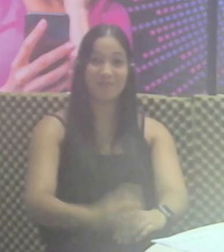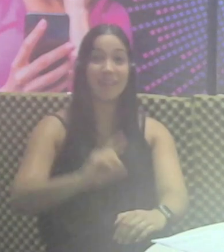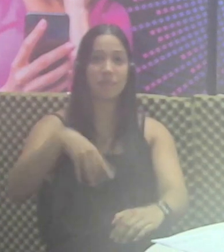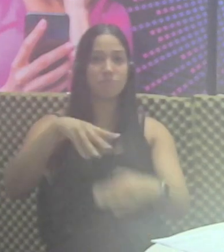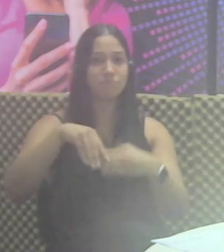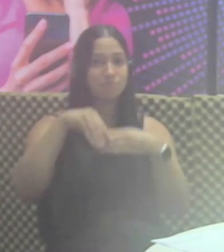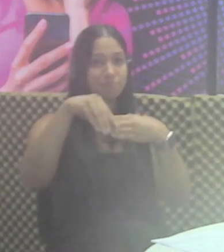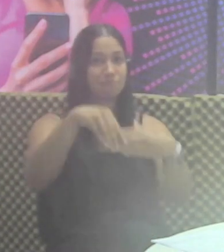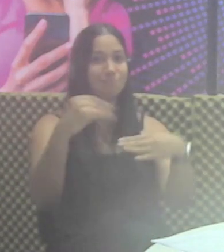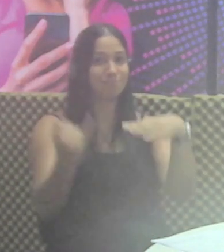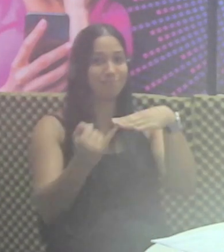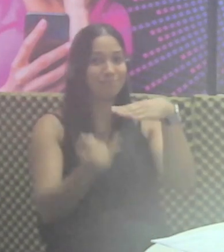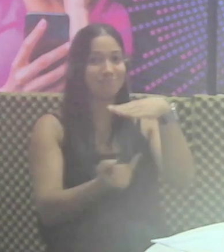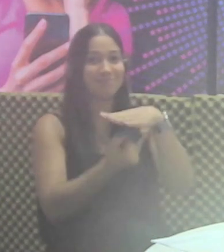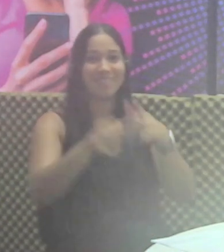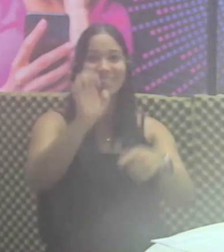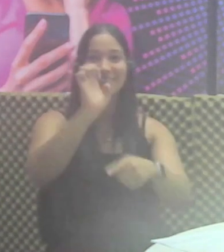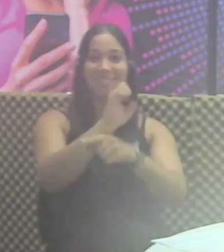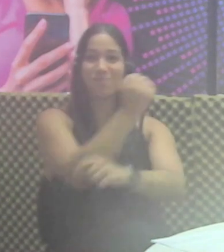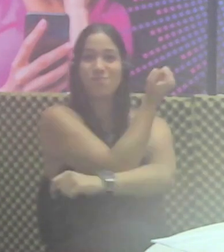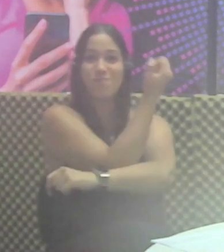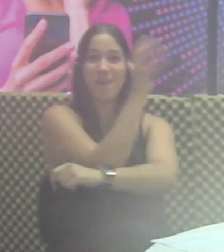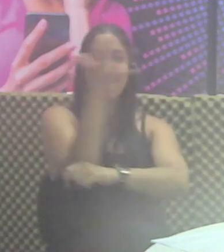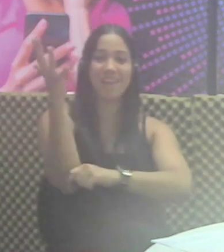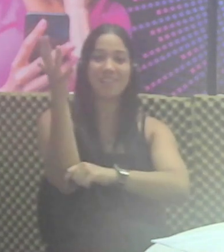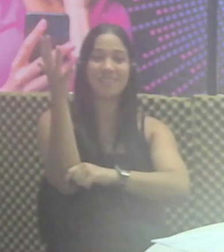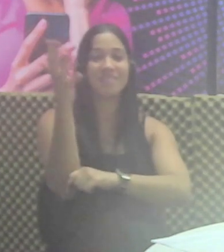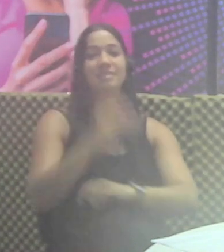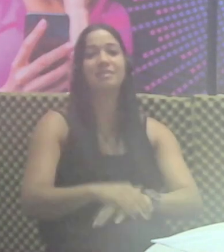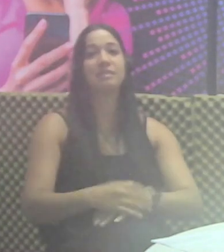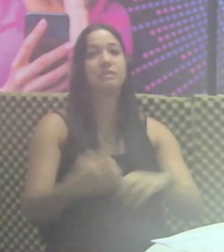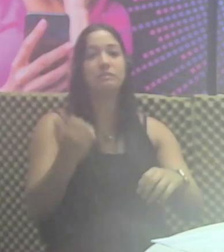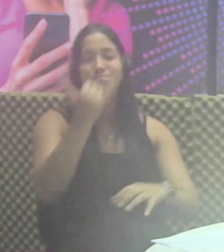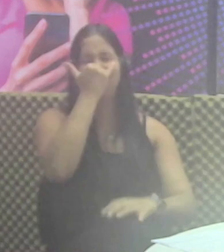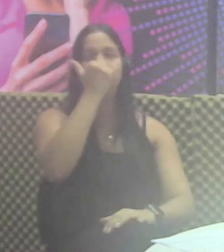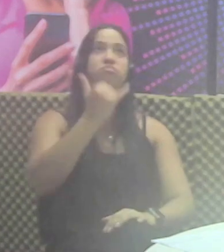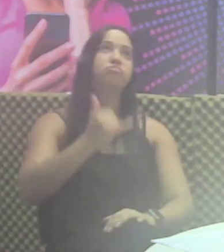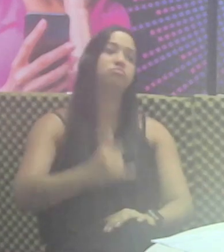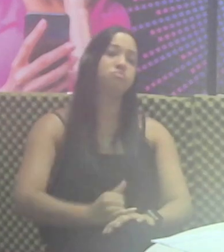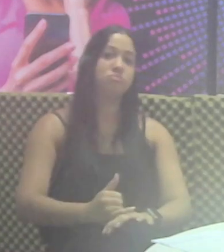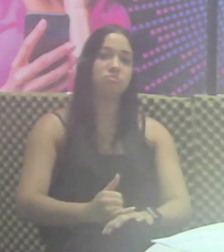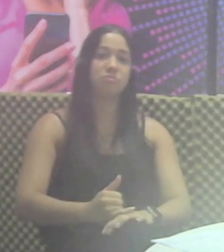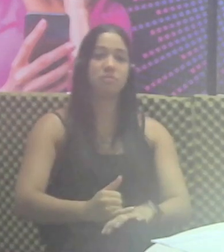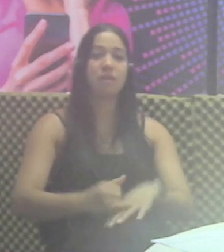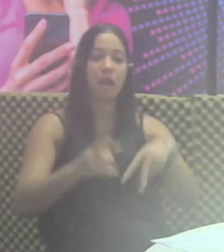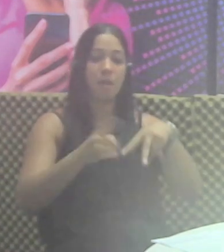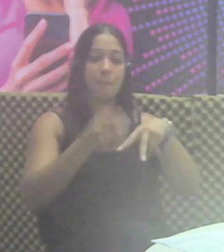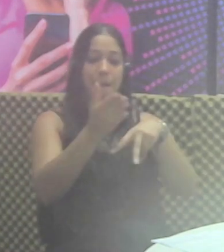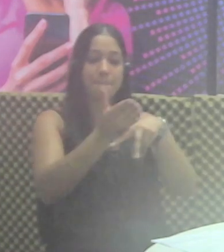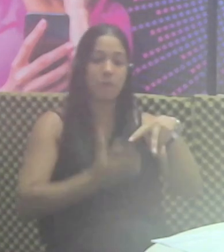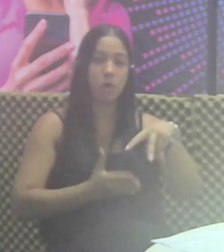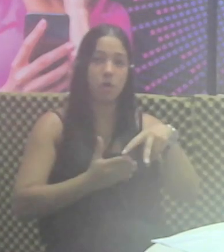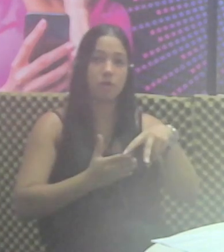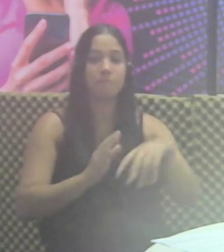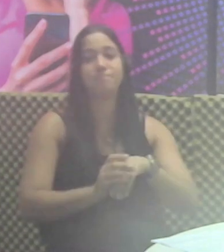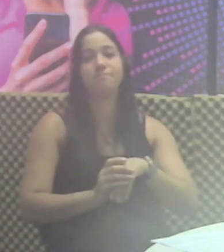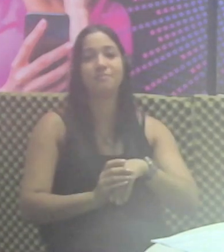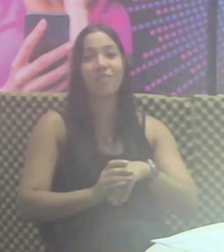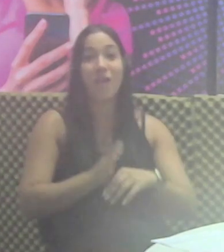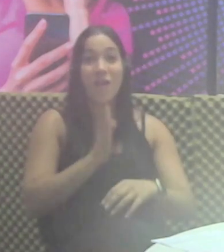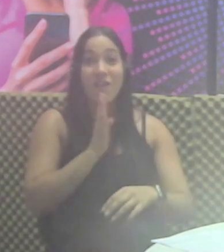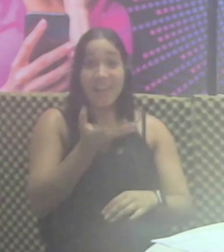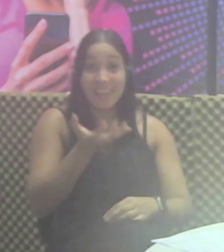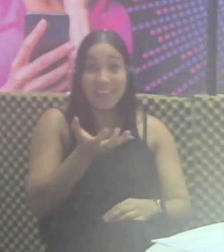encaminhamento do Instituto Estadual de Florestas. Devido ao acidente, teve uma das patas amputadas. Para conhecer a